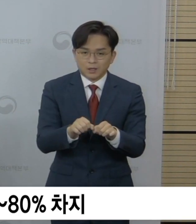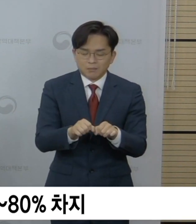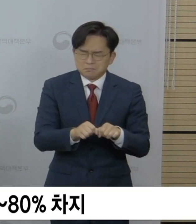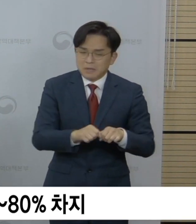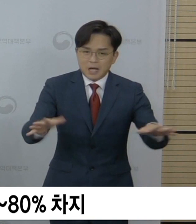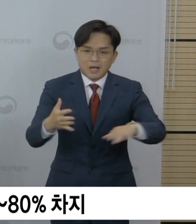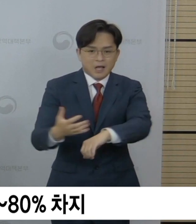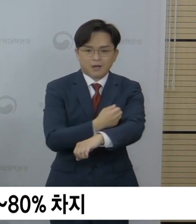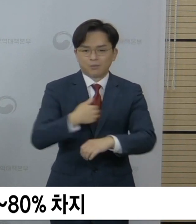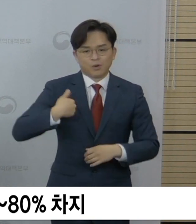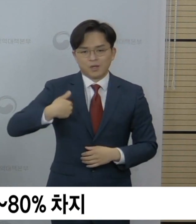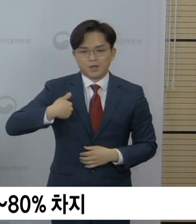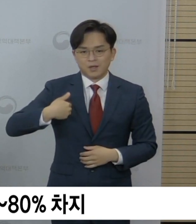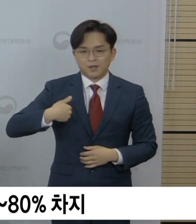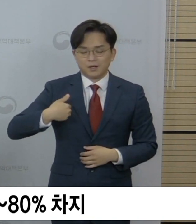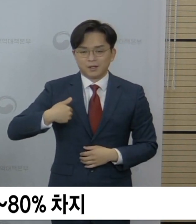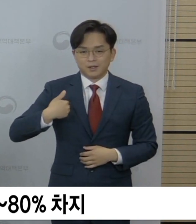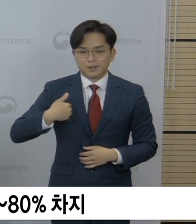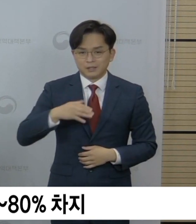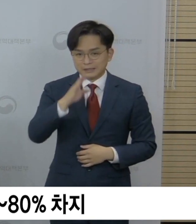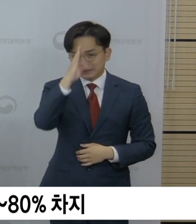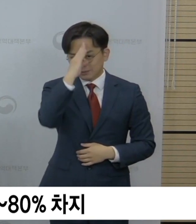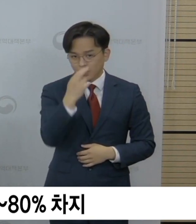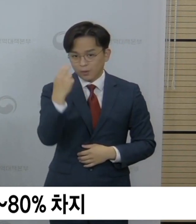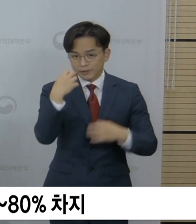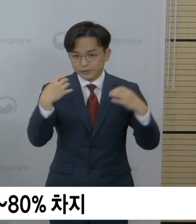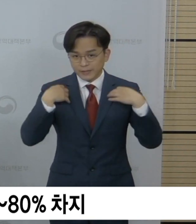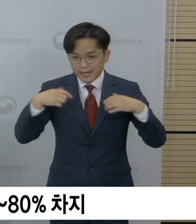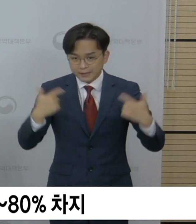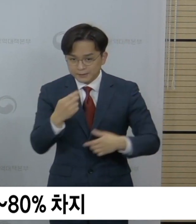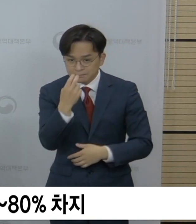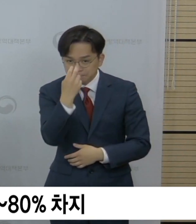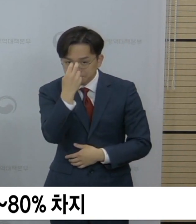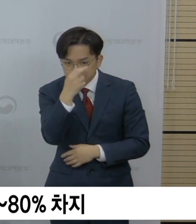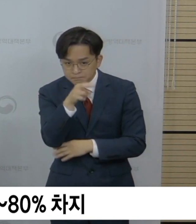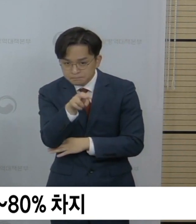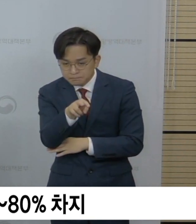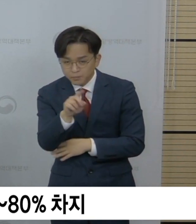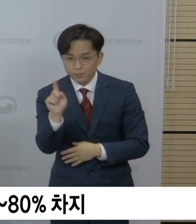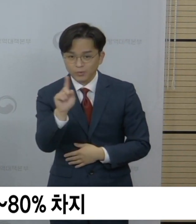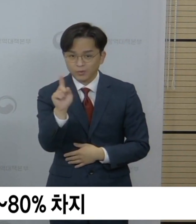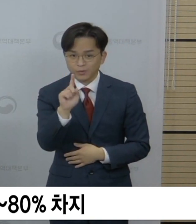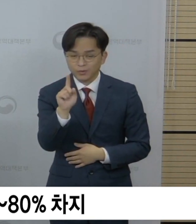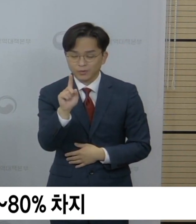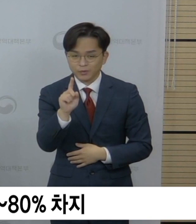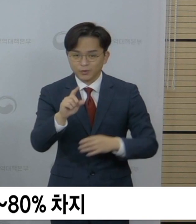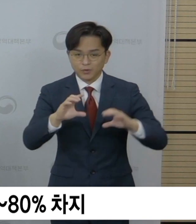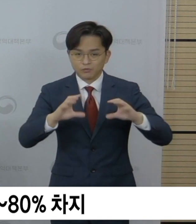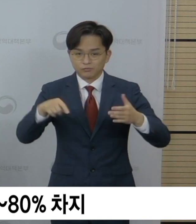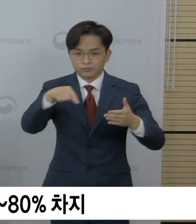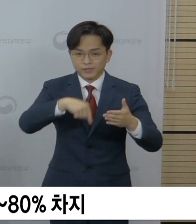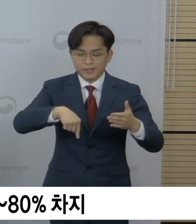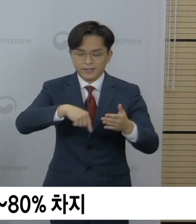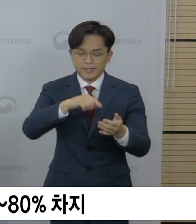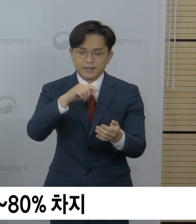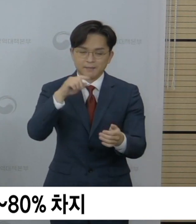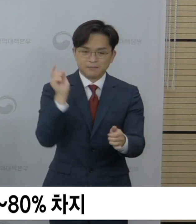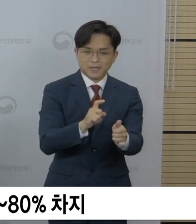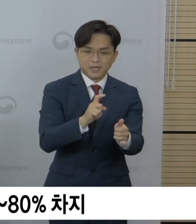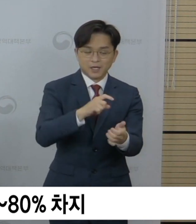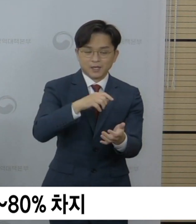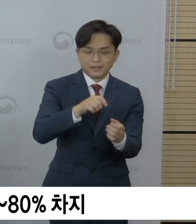특히 저희 방역당국이 주시하고 있는 부분은 국내 발생의 70 내지 80%가